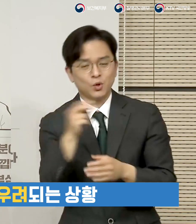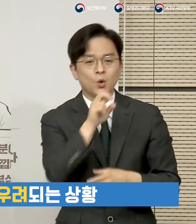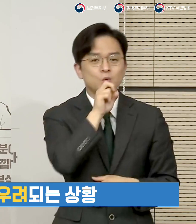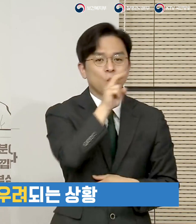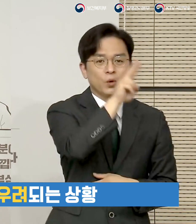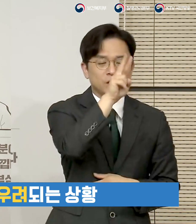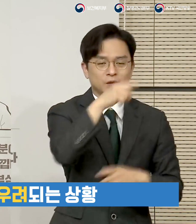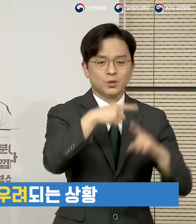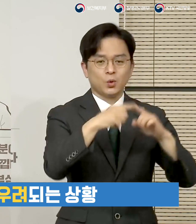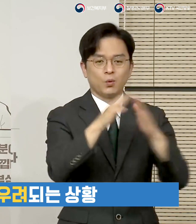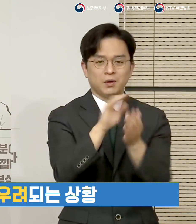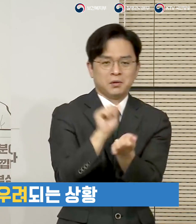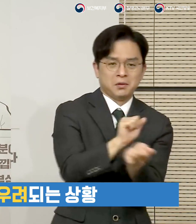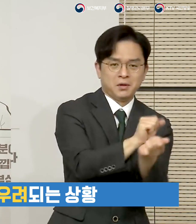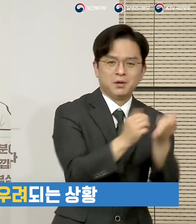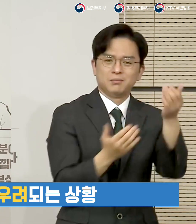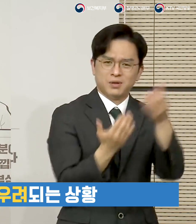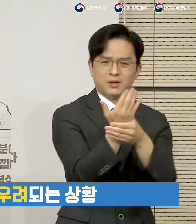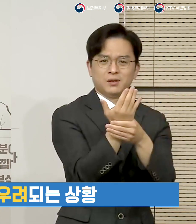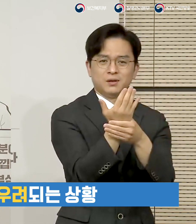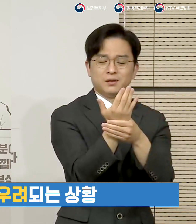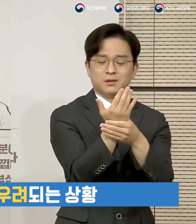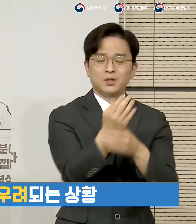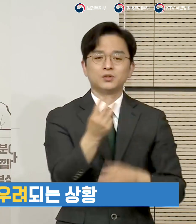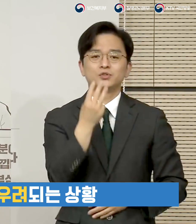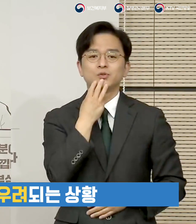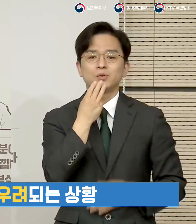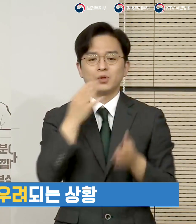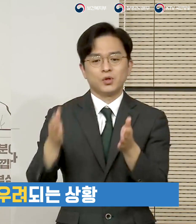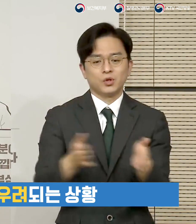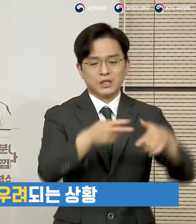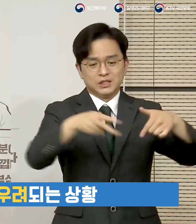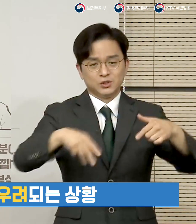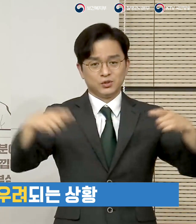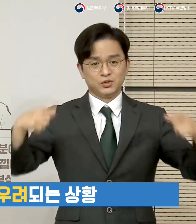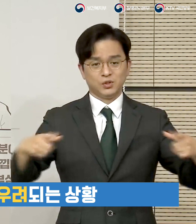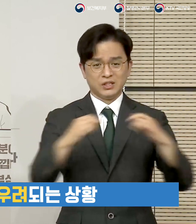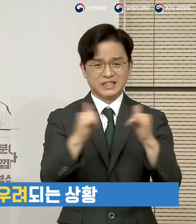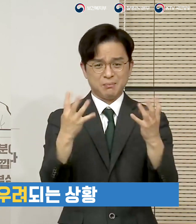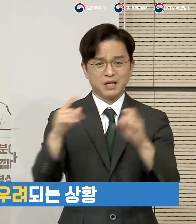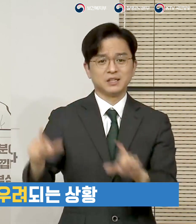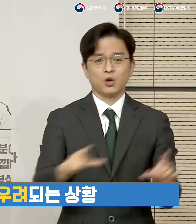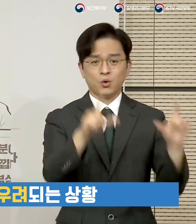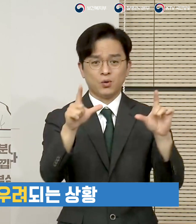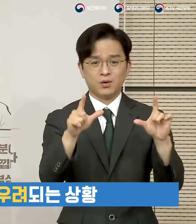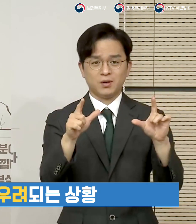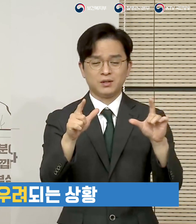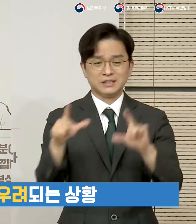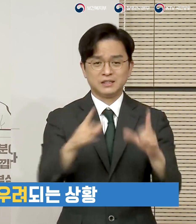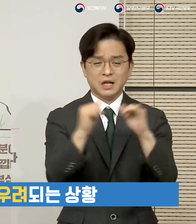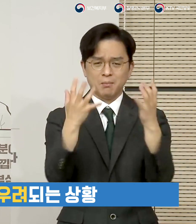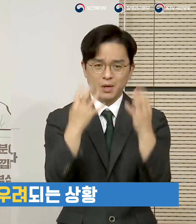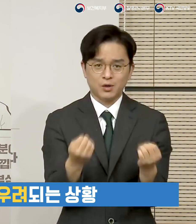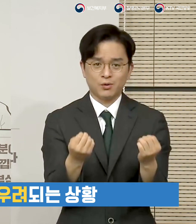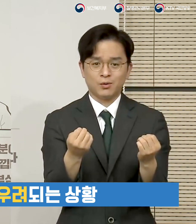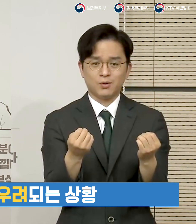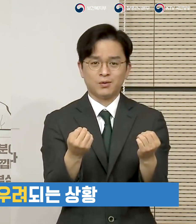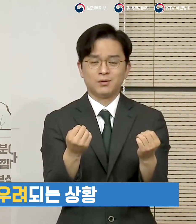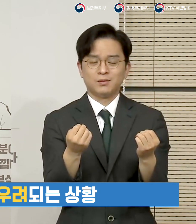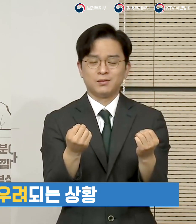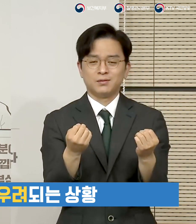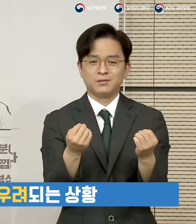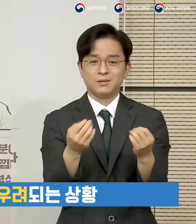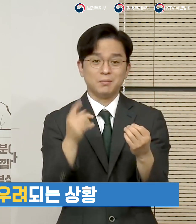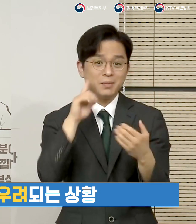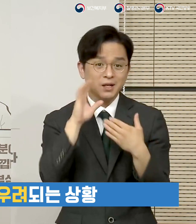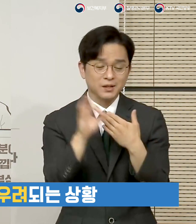인구 밀도가 높고 유동인구가 많은 수도권의 특성을 고려할 때 이러한 연쇄적인 집단 감염의 고리를 조기에 차단하지 못할